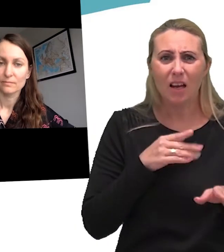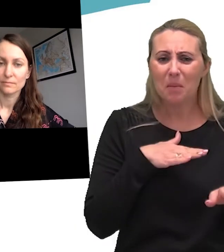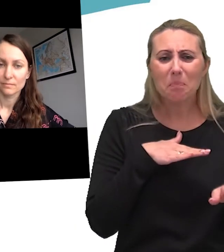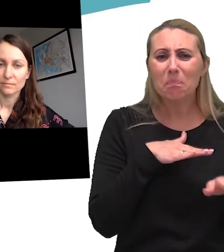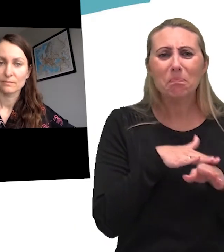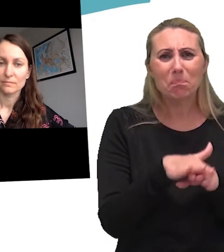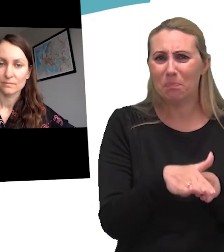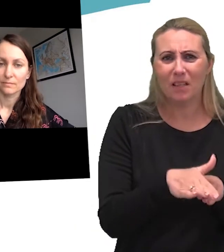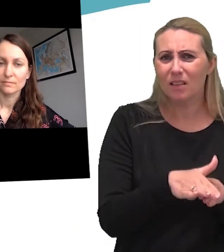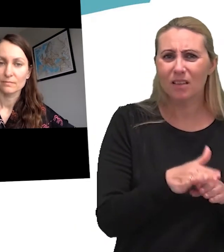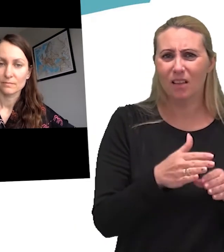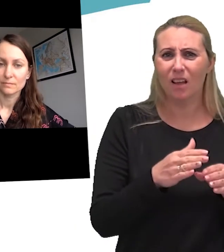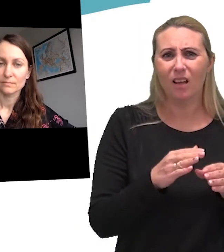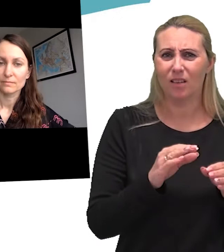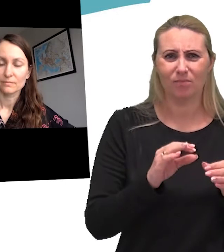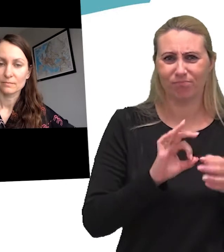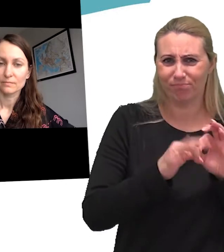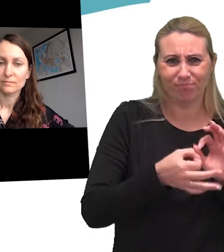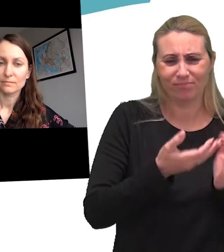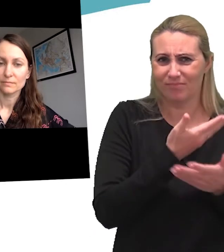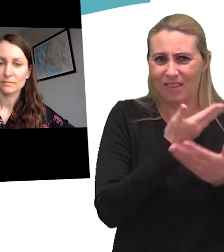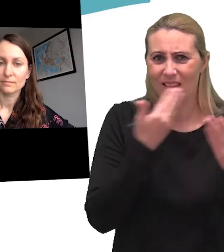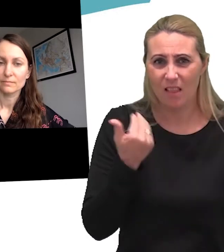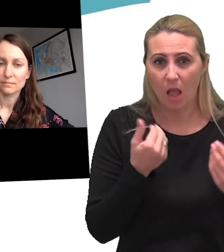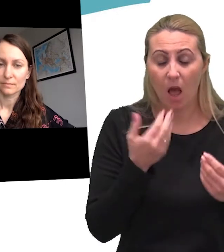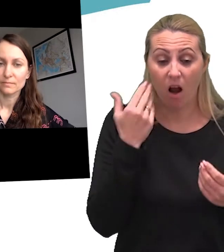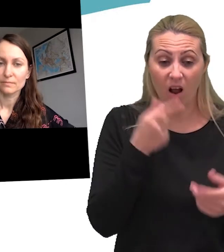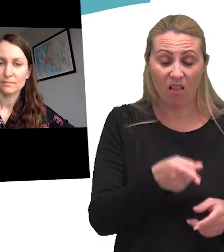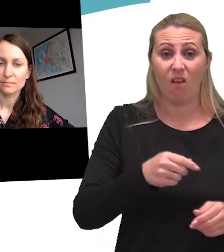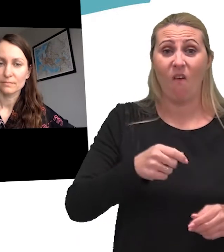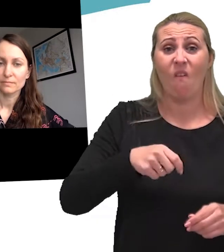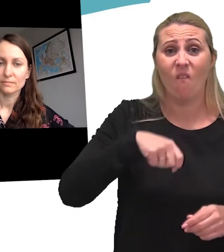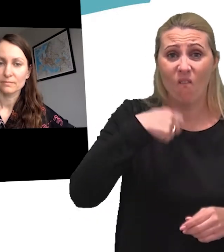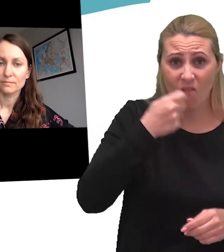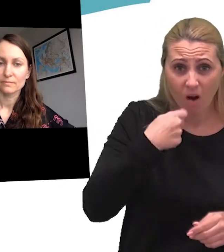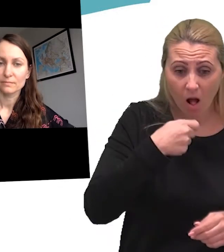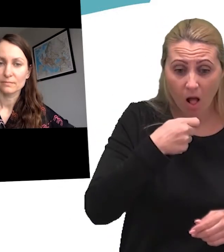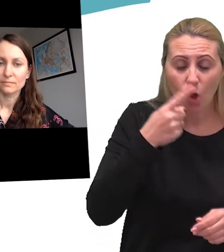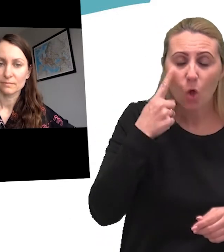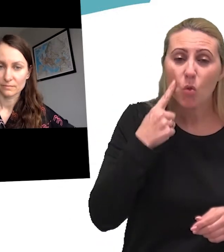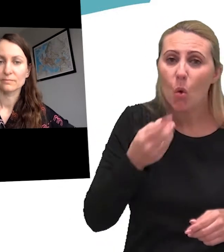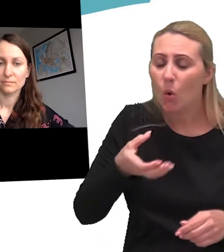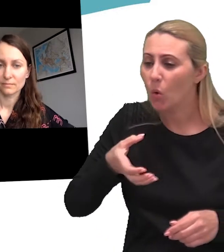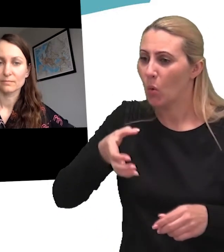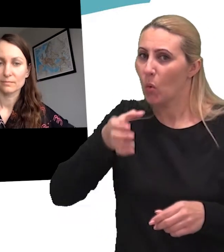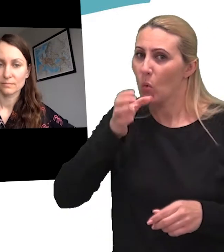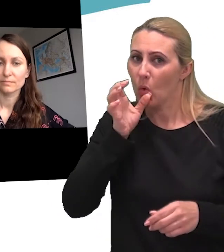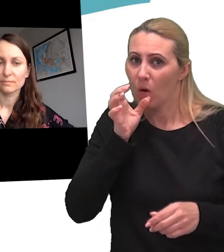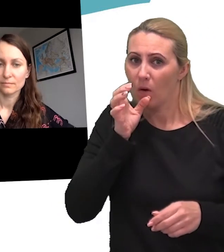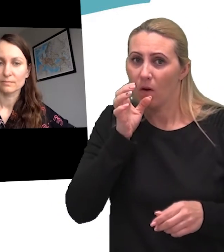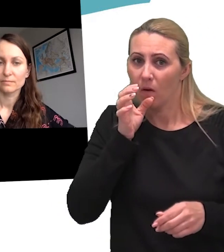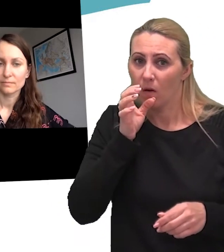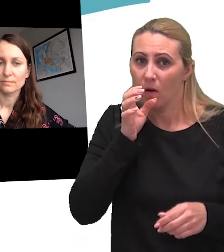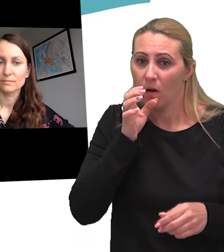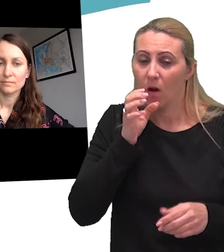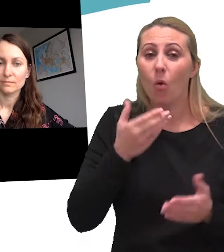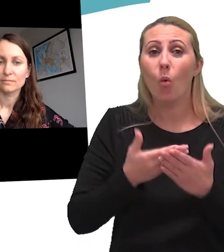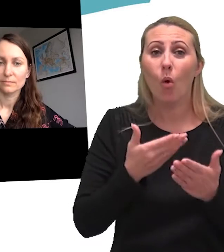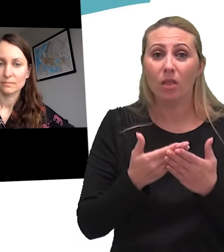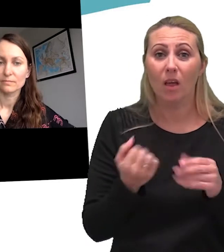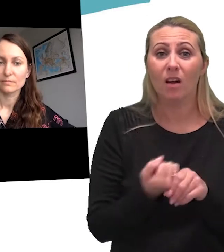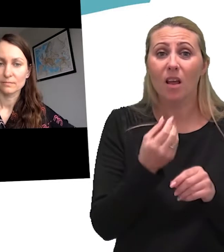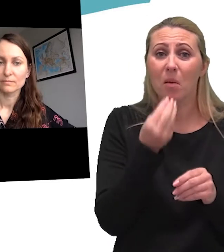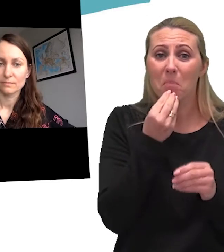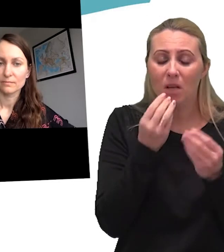liaukos. Ir jie, kai valgo, jie nori užsigerti. Tai tam, kad tą